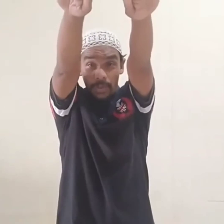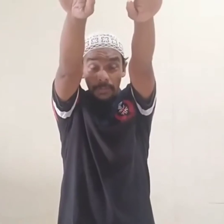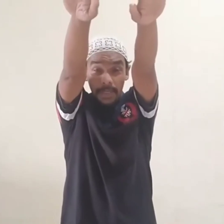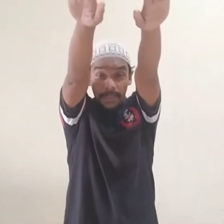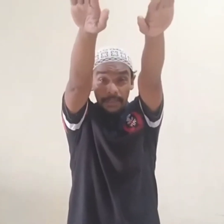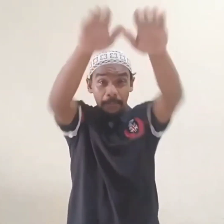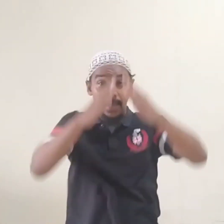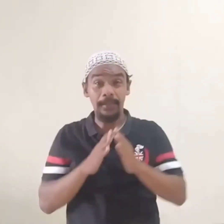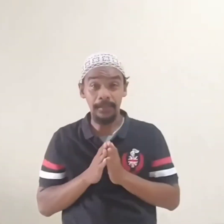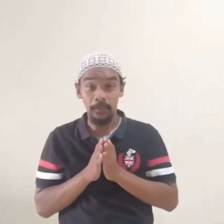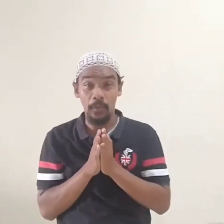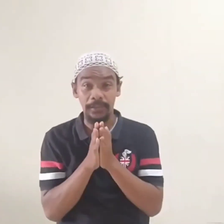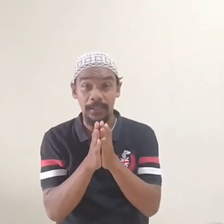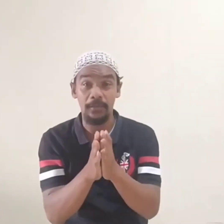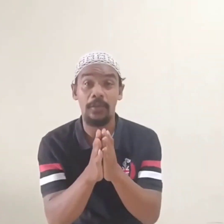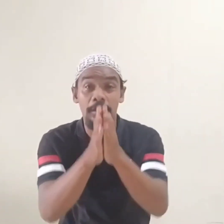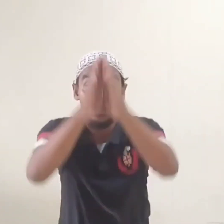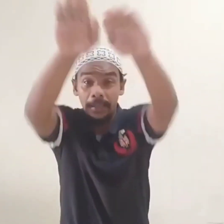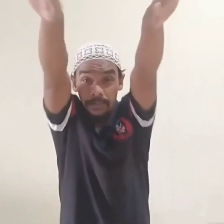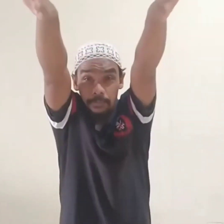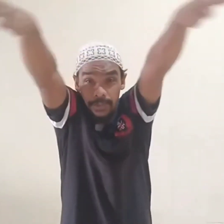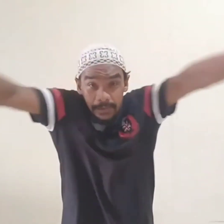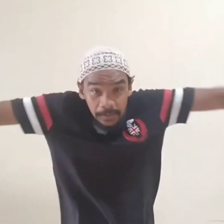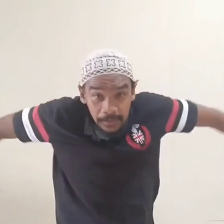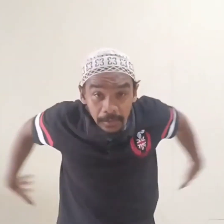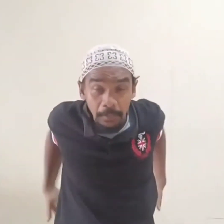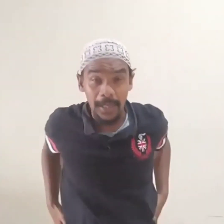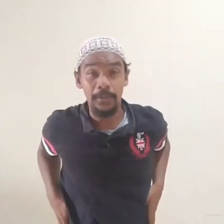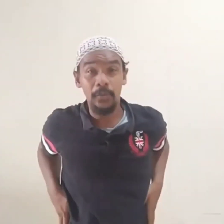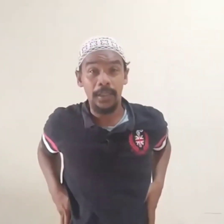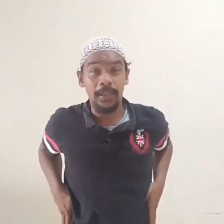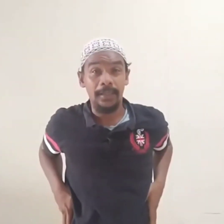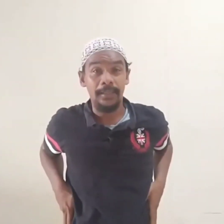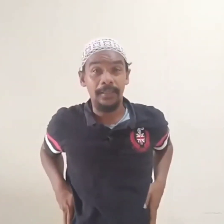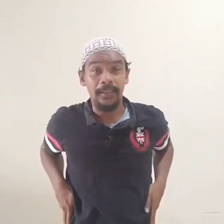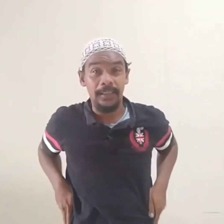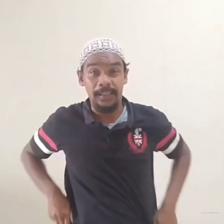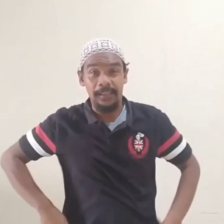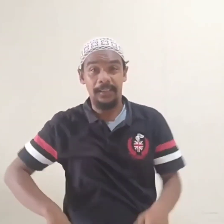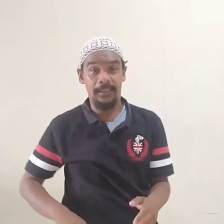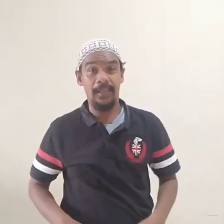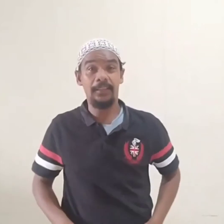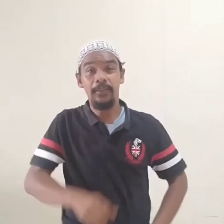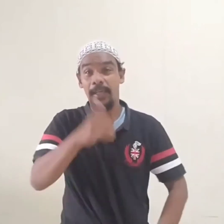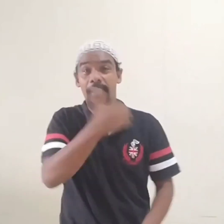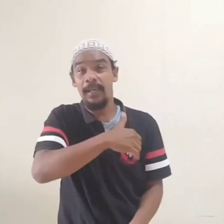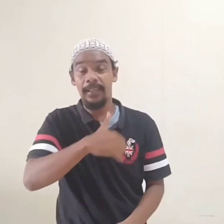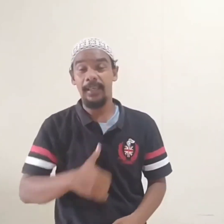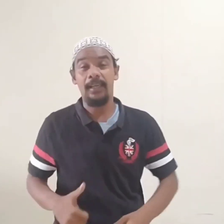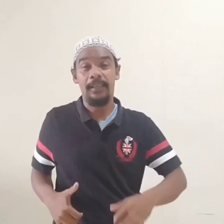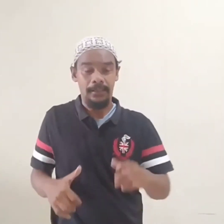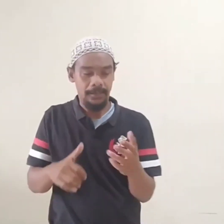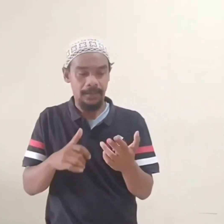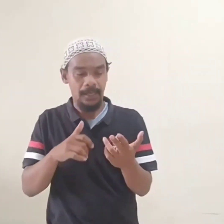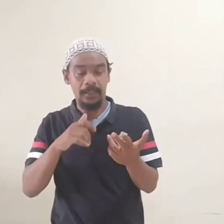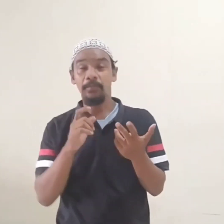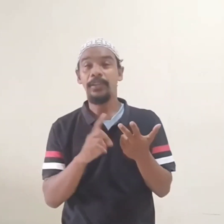ke bagian depan, dua tangan ke depan, kemudian mengayuh ke kanan dan ke kiri, ya itu gaya dada. Nah,